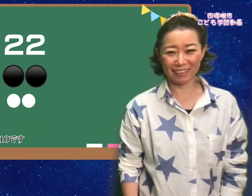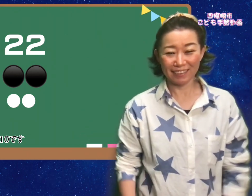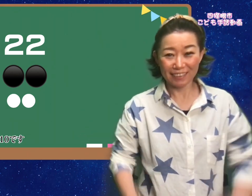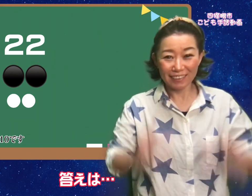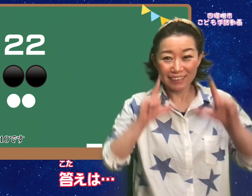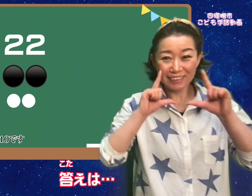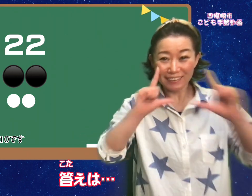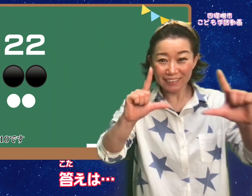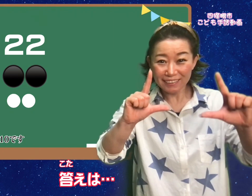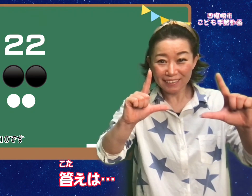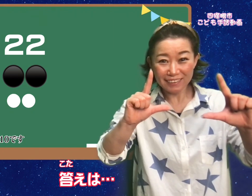答えは